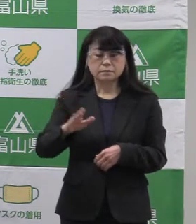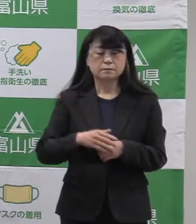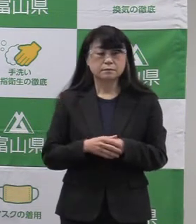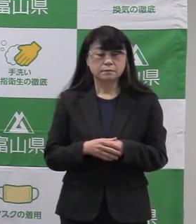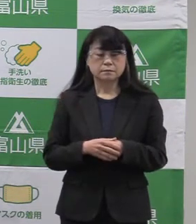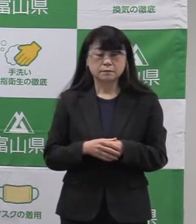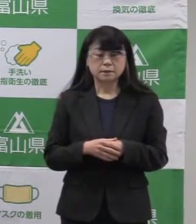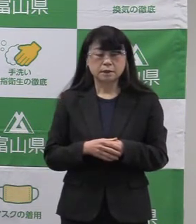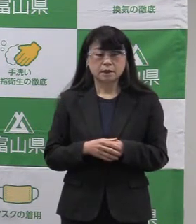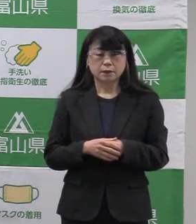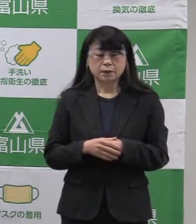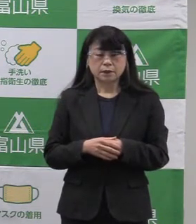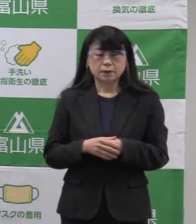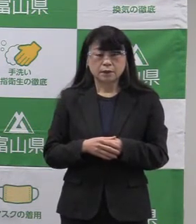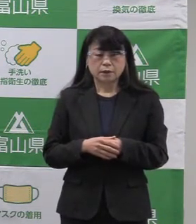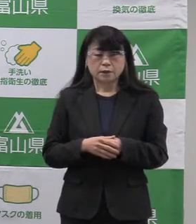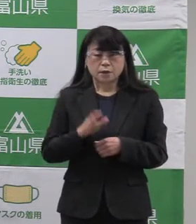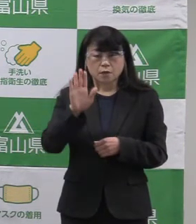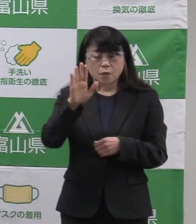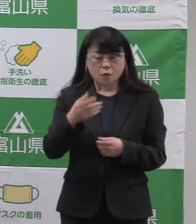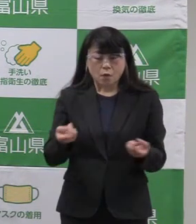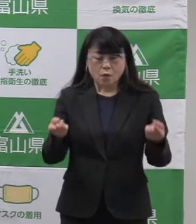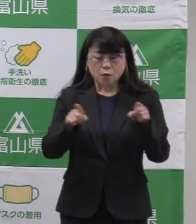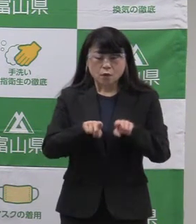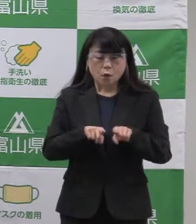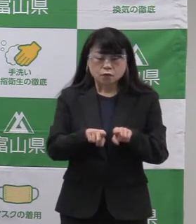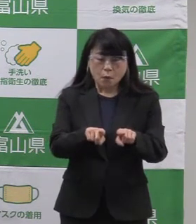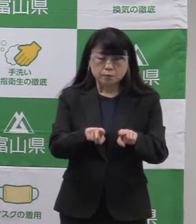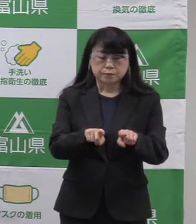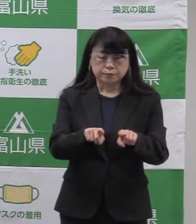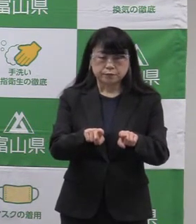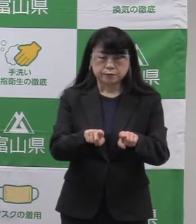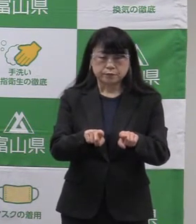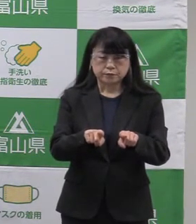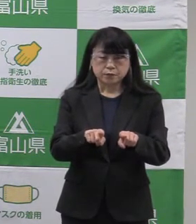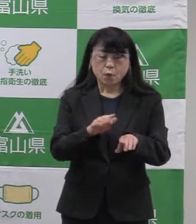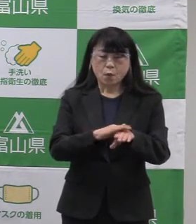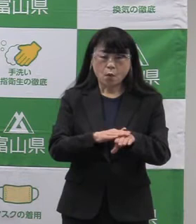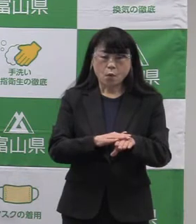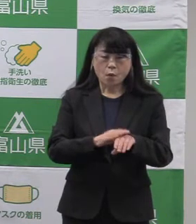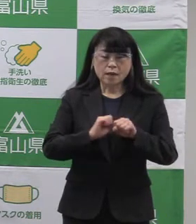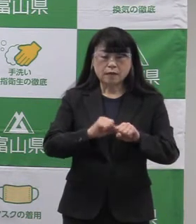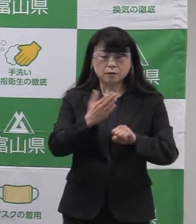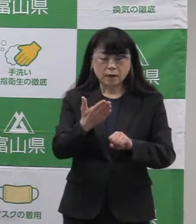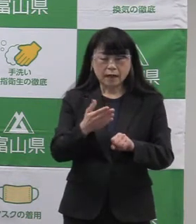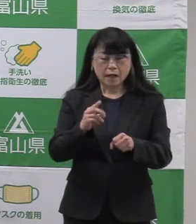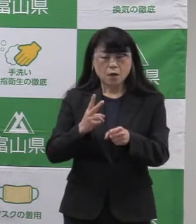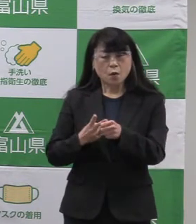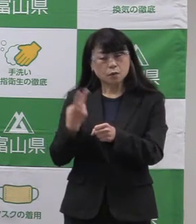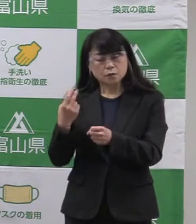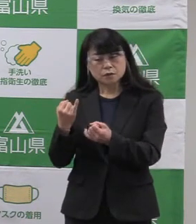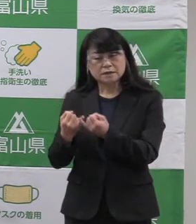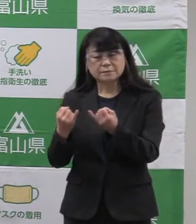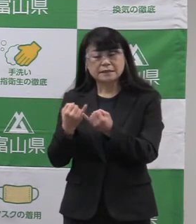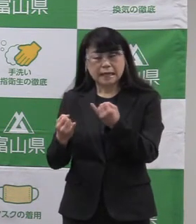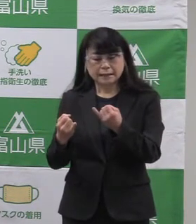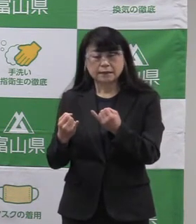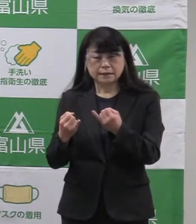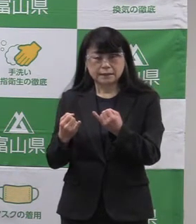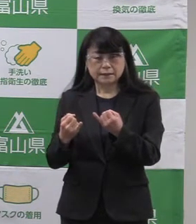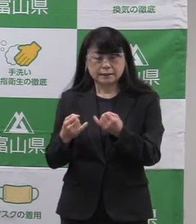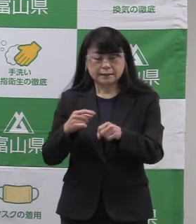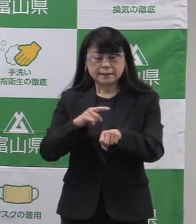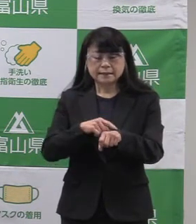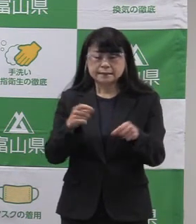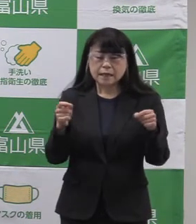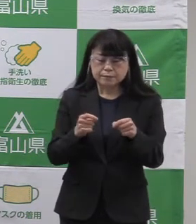今後そういうふうな共存の道を取っていくのか、それともまた昨年おととしのようにですね、またこういった時短要請や